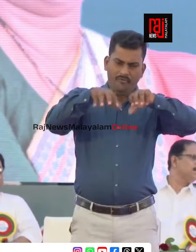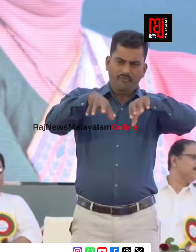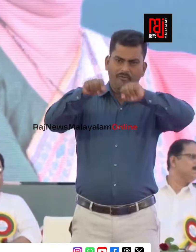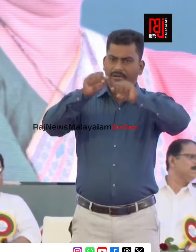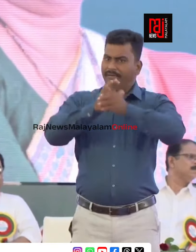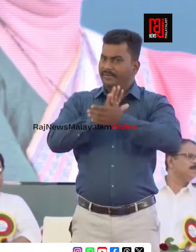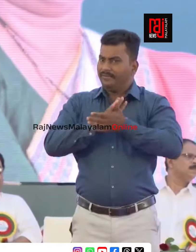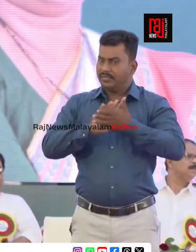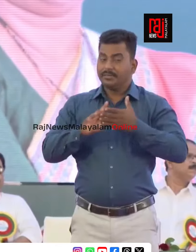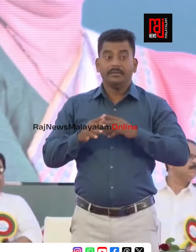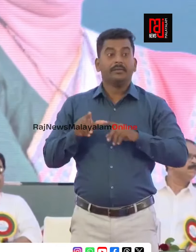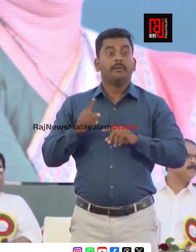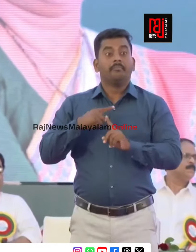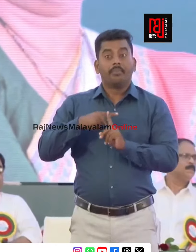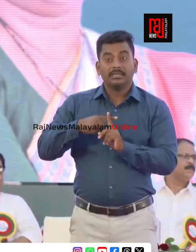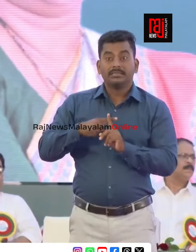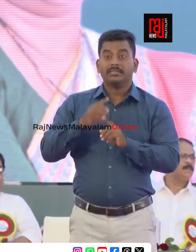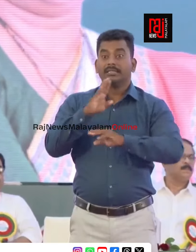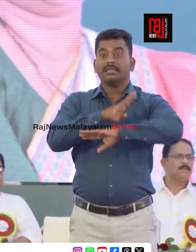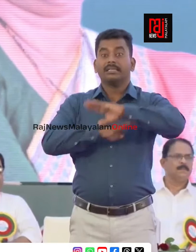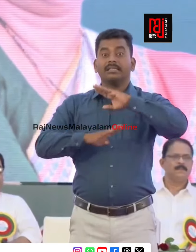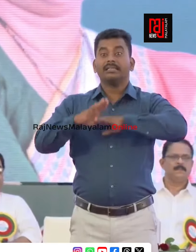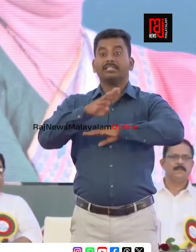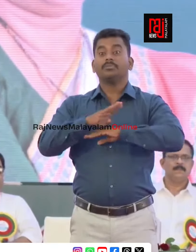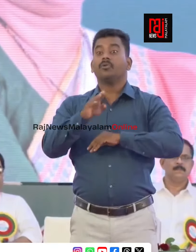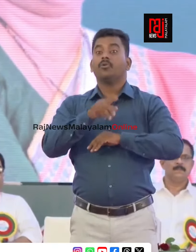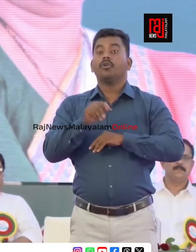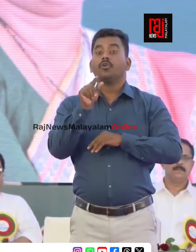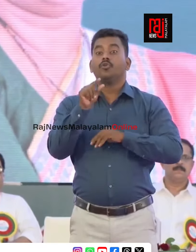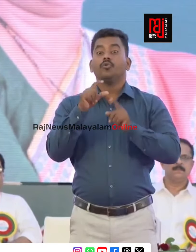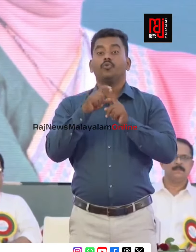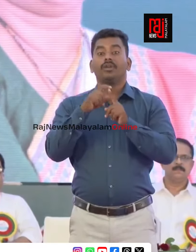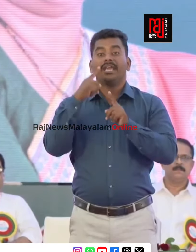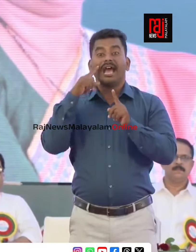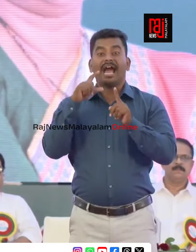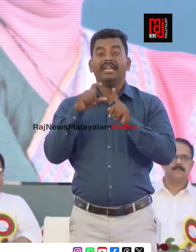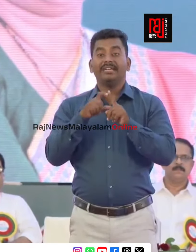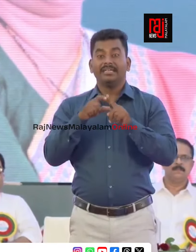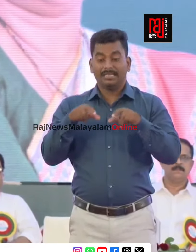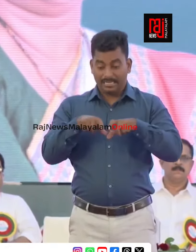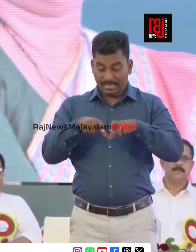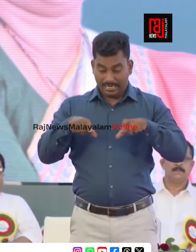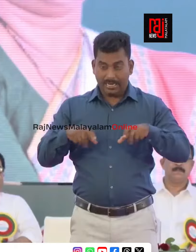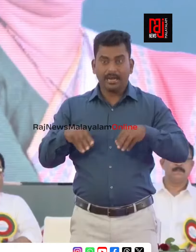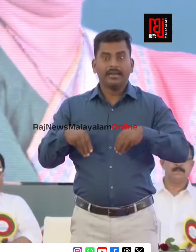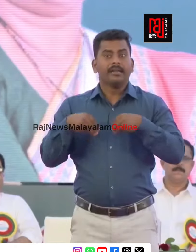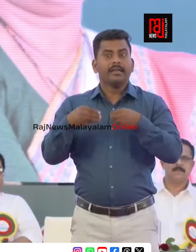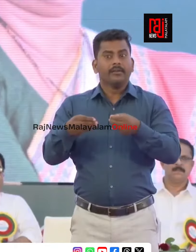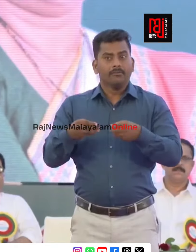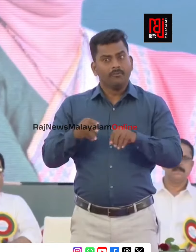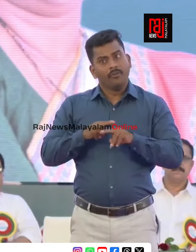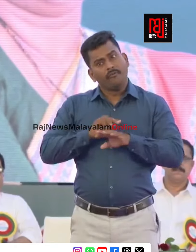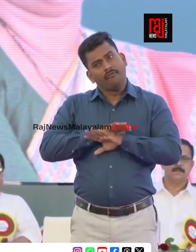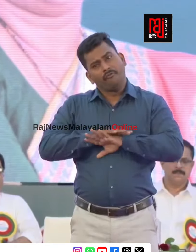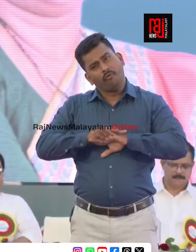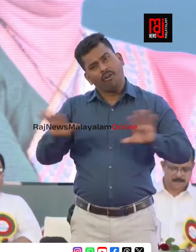ഭിന്നശേഷി വിഭാഗത്തിലുള്ളവർക്ക് UID കാർഡുകൾ നൽകുന്ന പദ്ധതി പുരോഗമിക്കുകയാണ്.